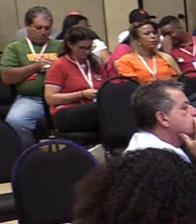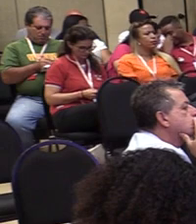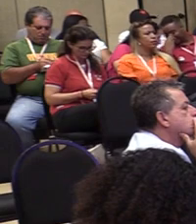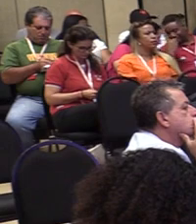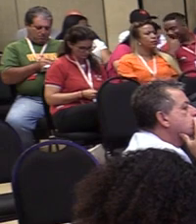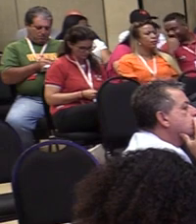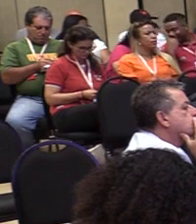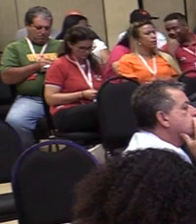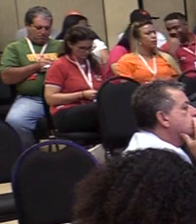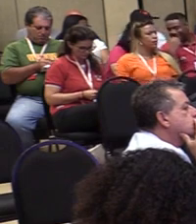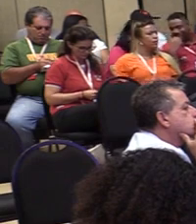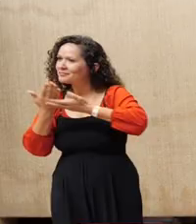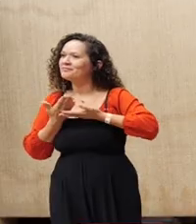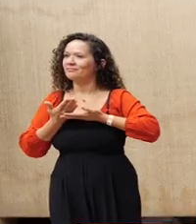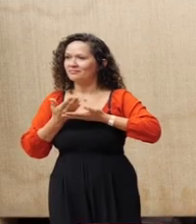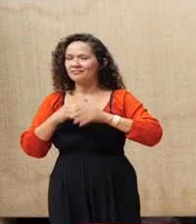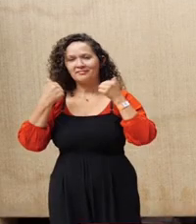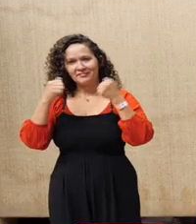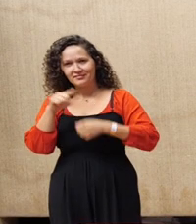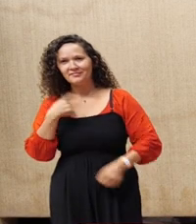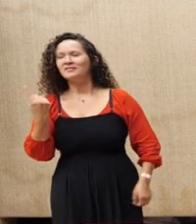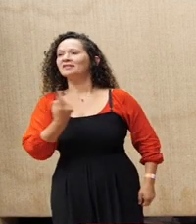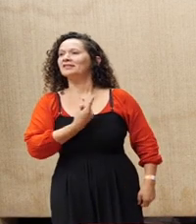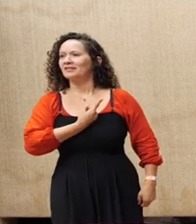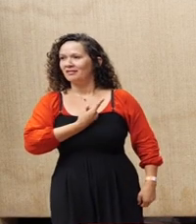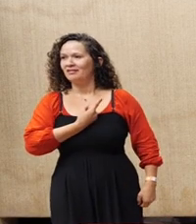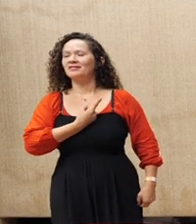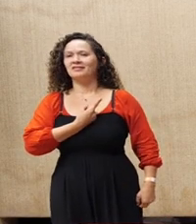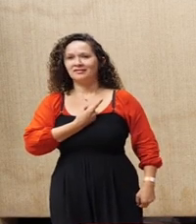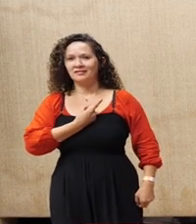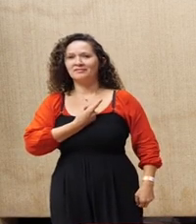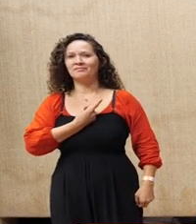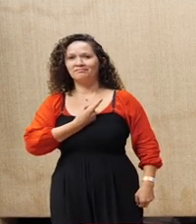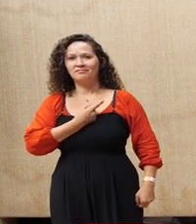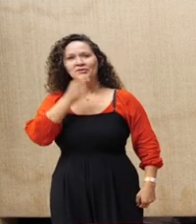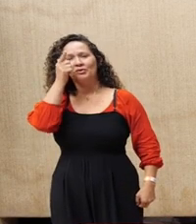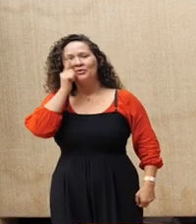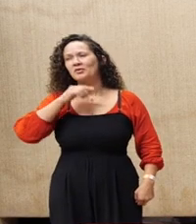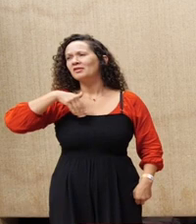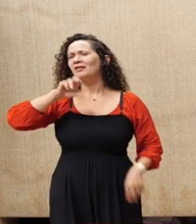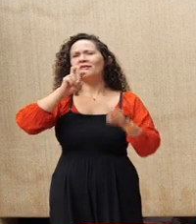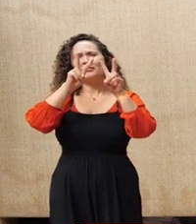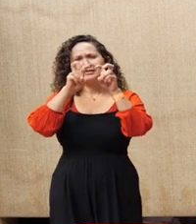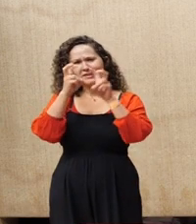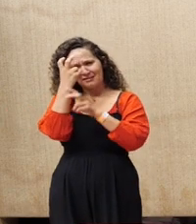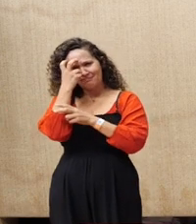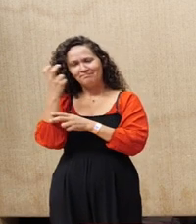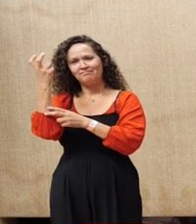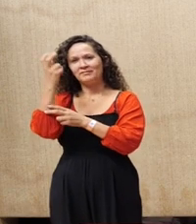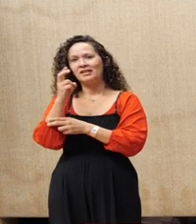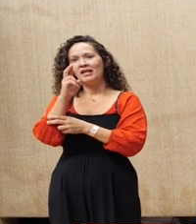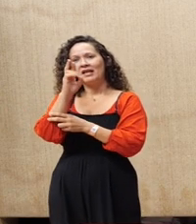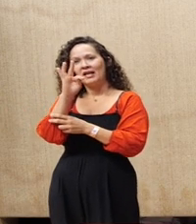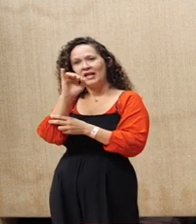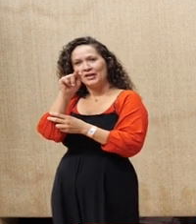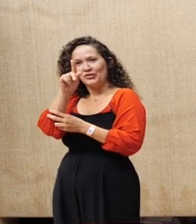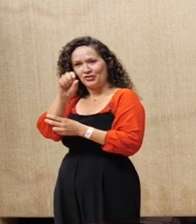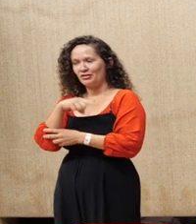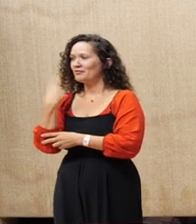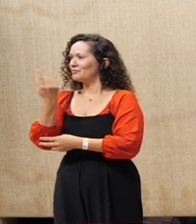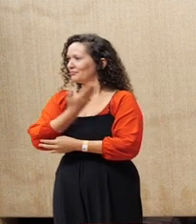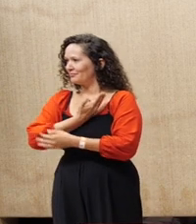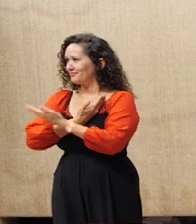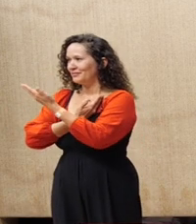companheiro, seja muito bem-vindo, precisamos, né, adquirir as pautas da inteligência. Tiago Mota, nosso